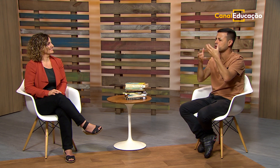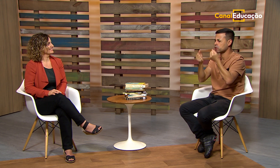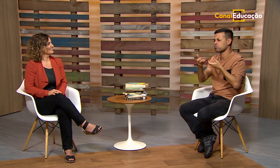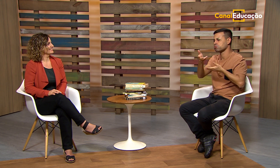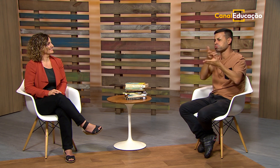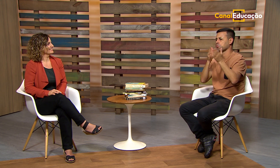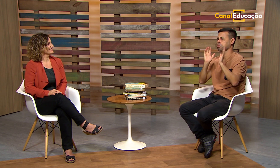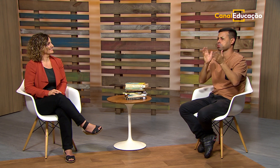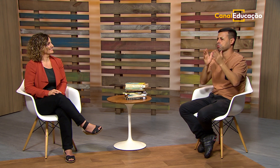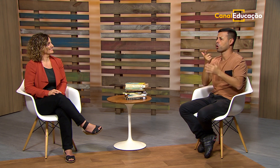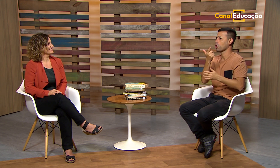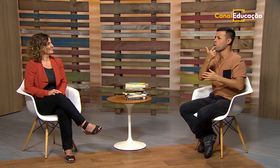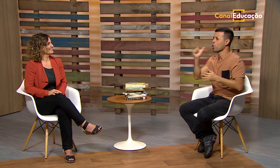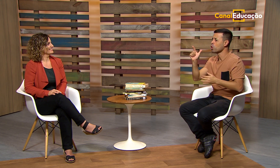produtivas antes das lives.